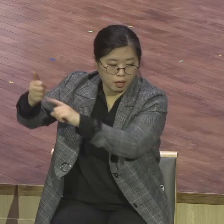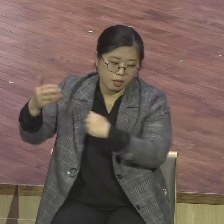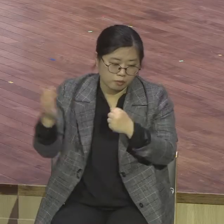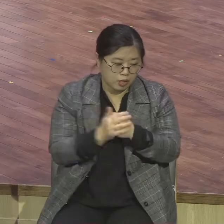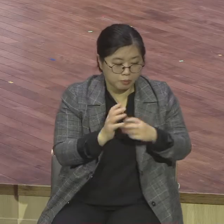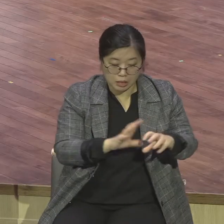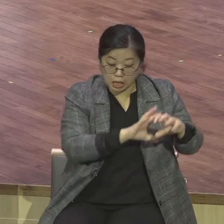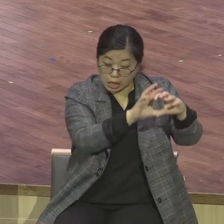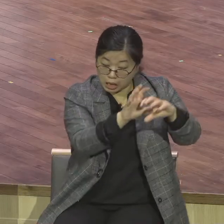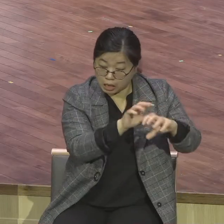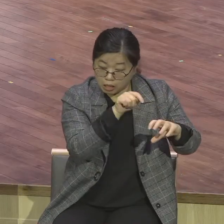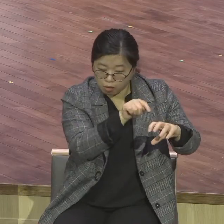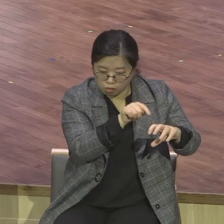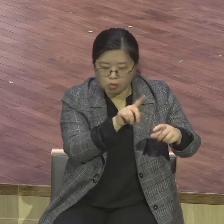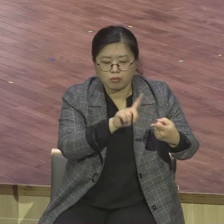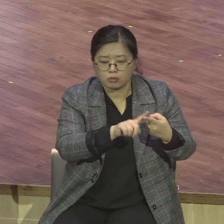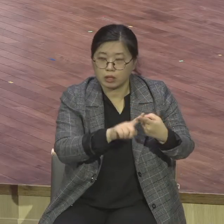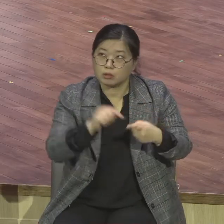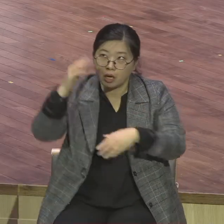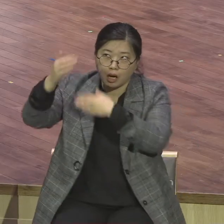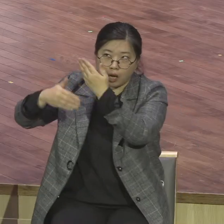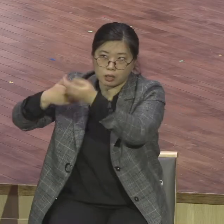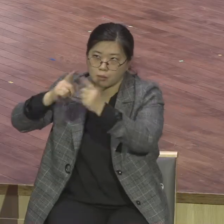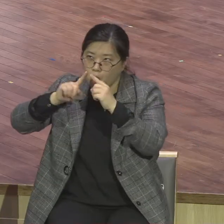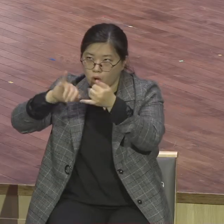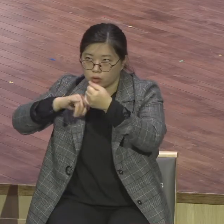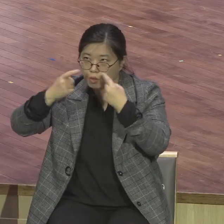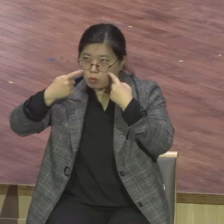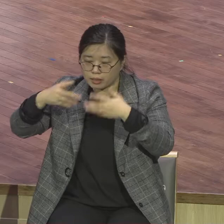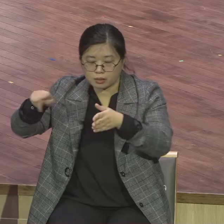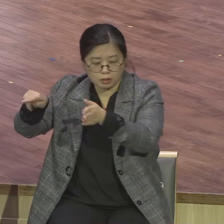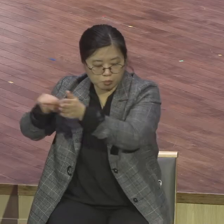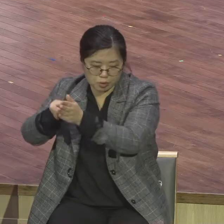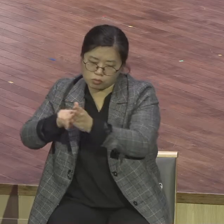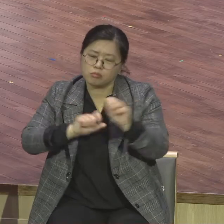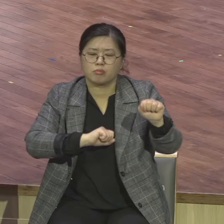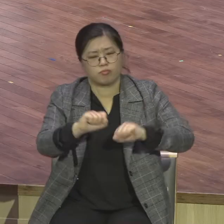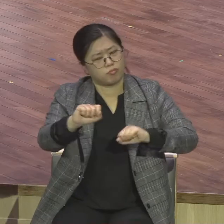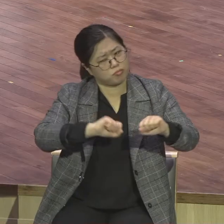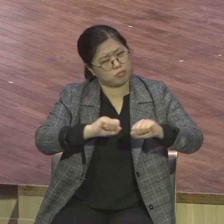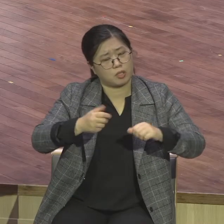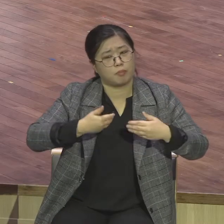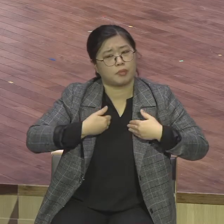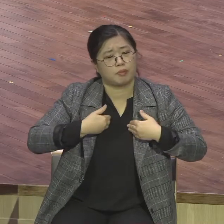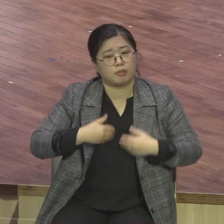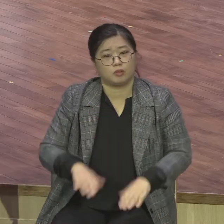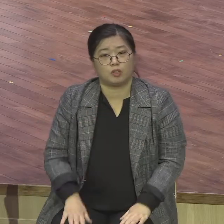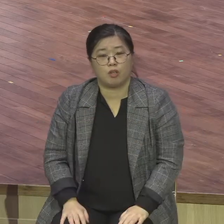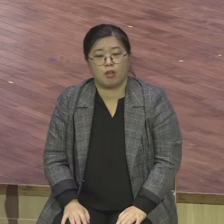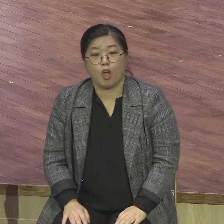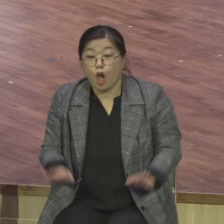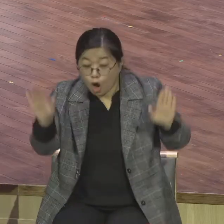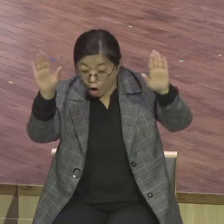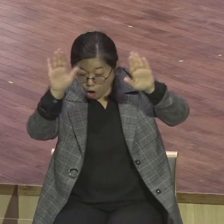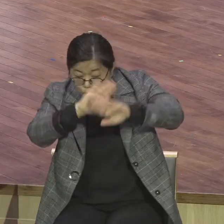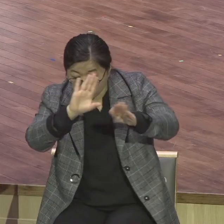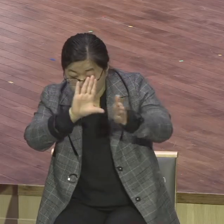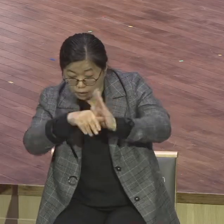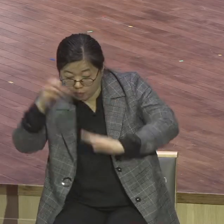언제나 밝히실 light in the darkness. 아멘. 이런 하나님 얼마나 강조했습니까?